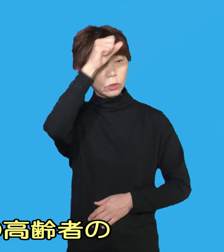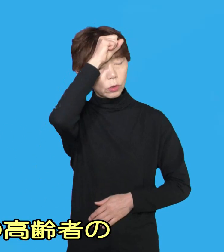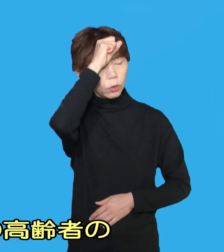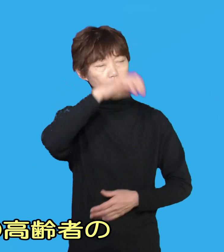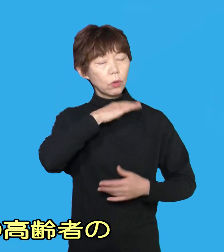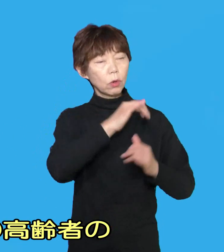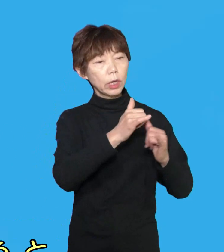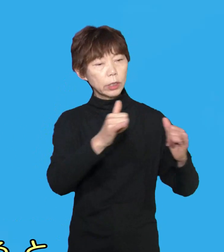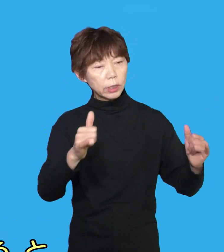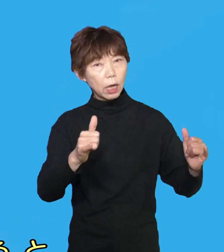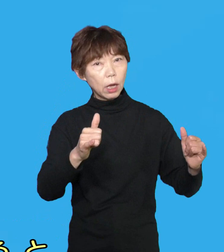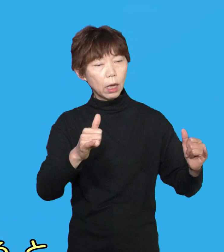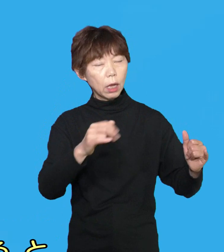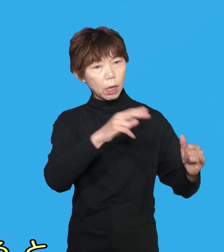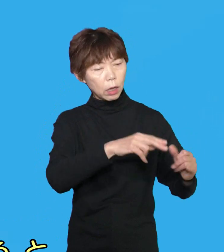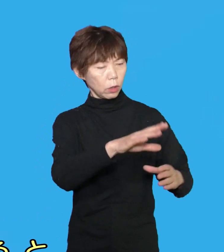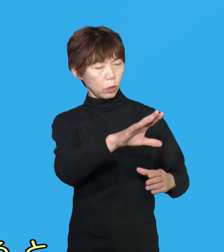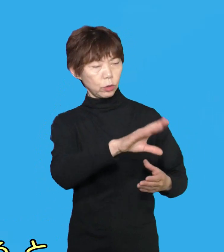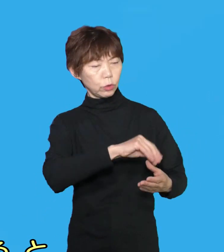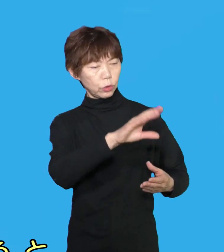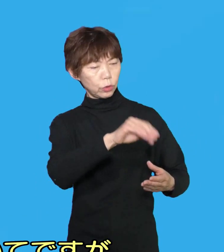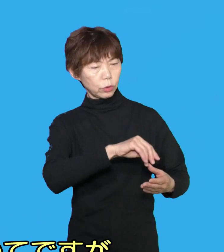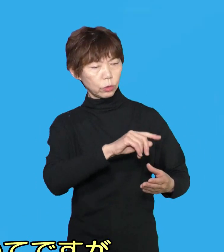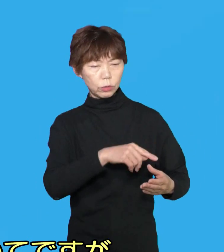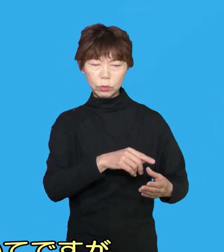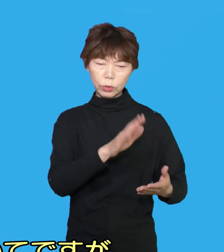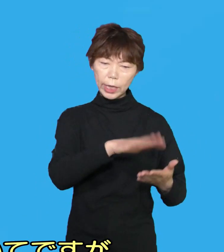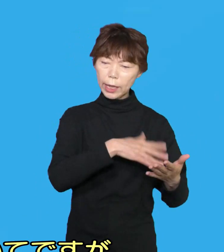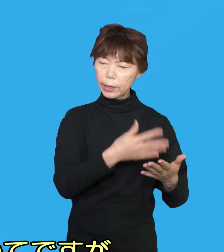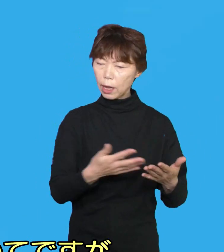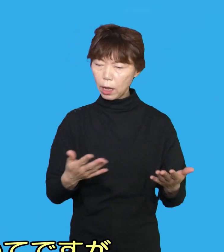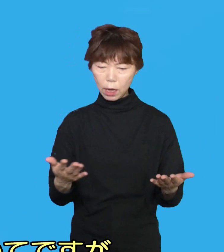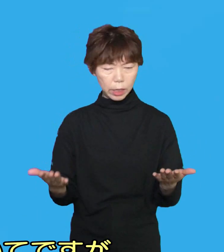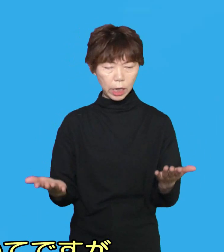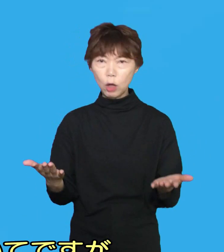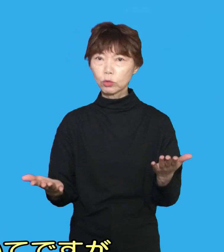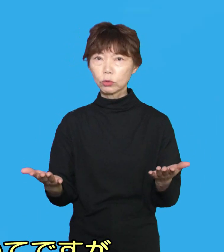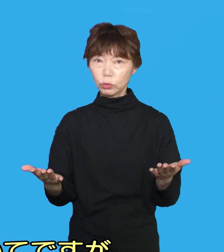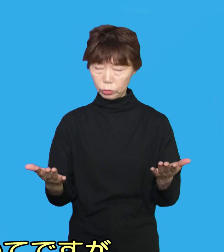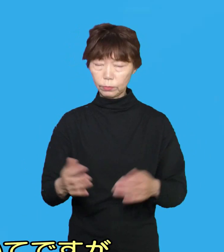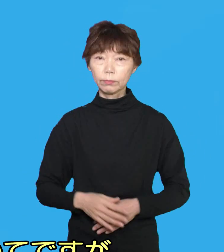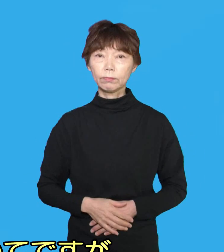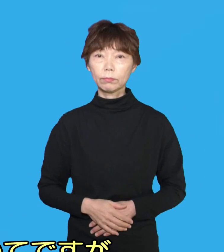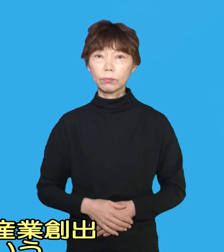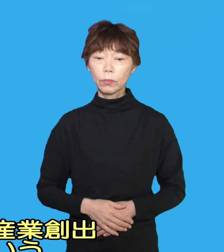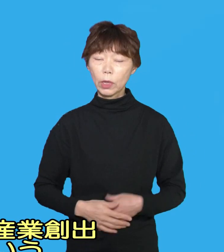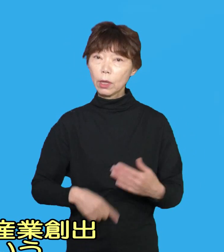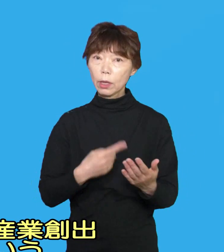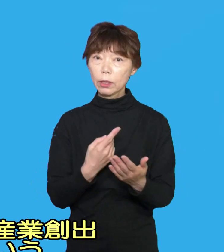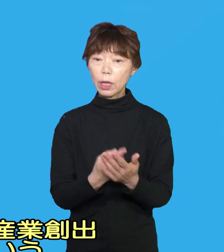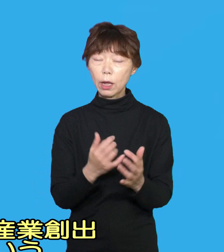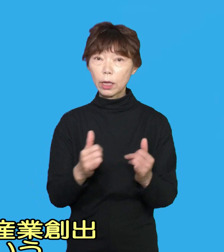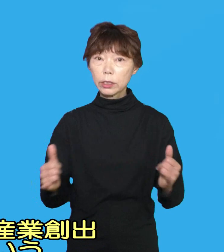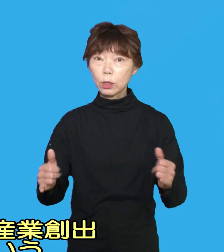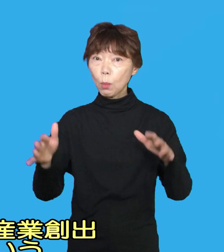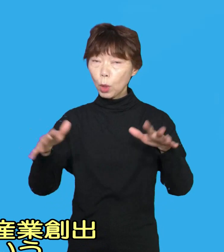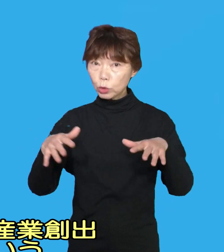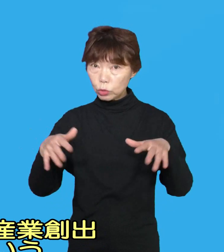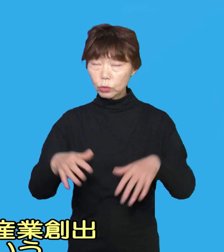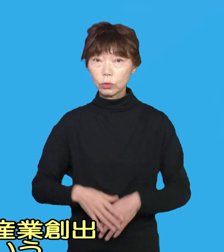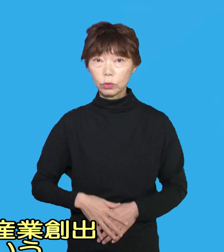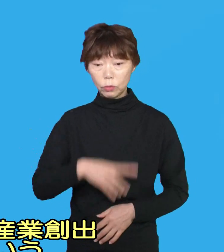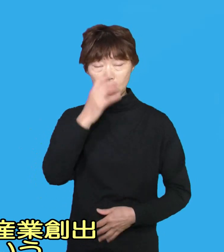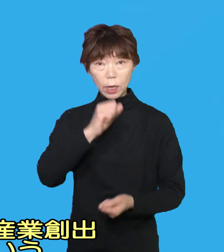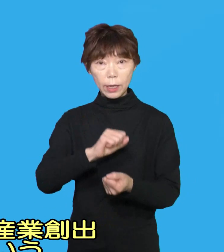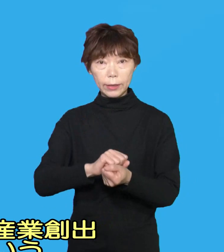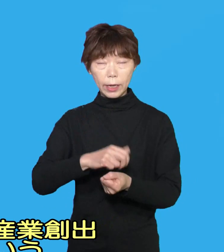のデータと比較をして特徴を把握をすると。参加者の募集についてですが、堺市健康